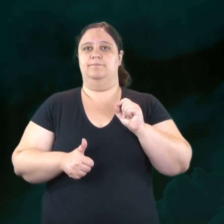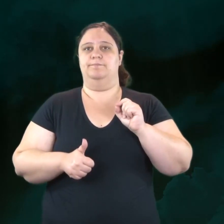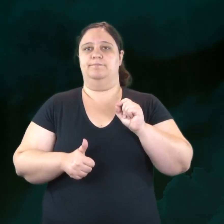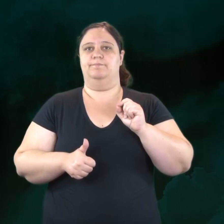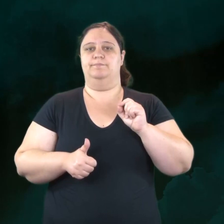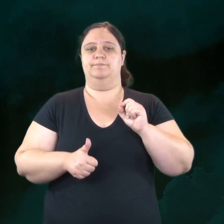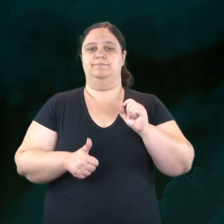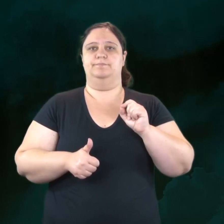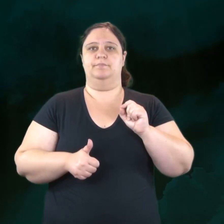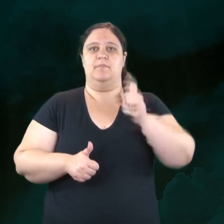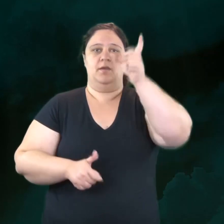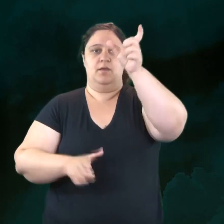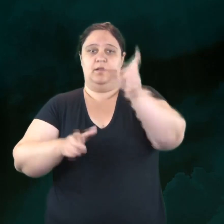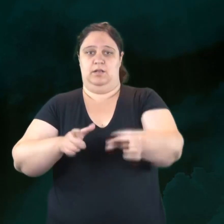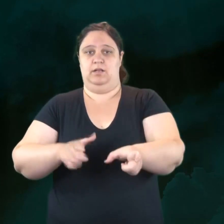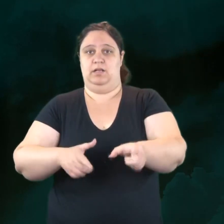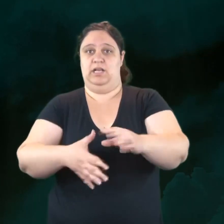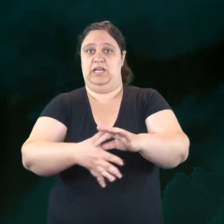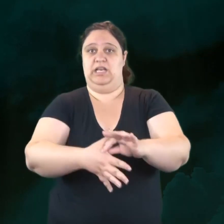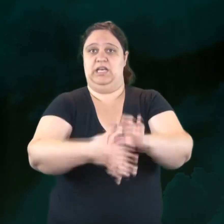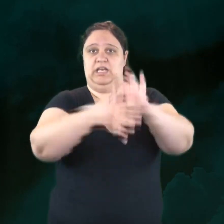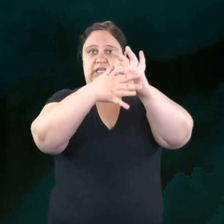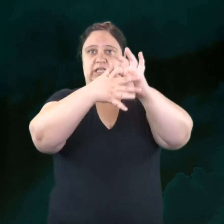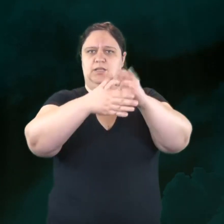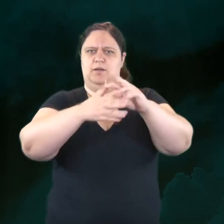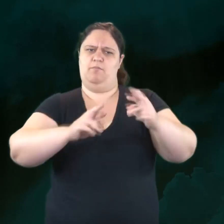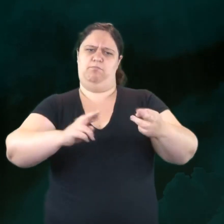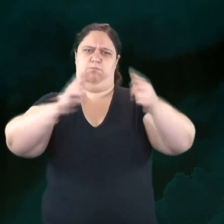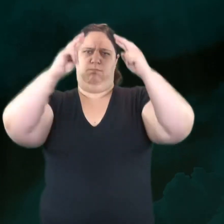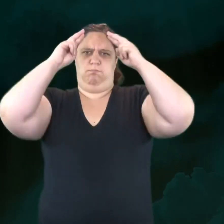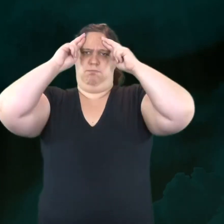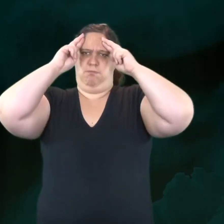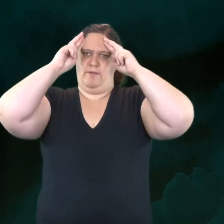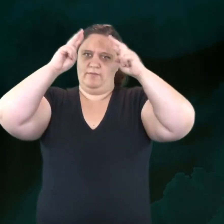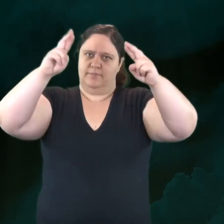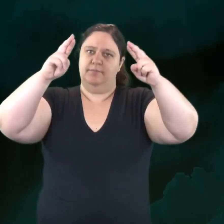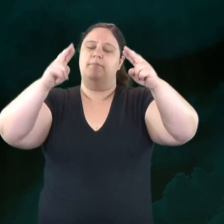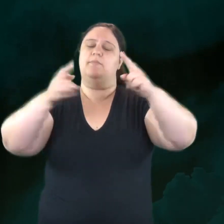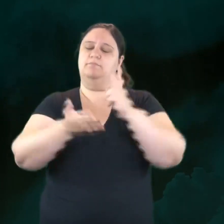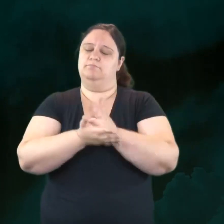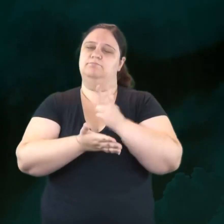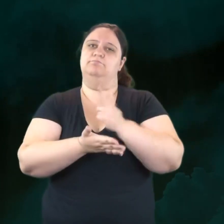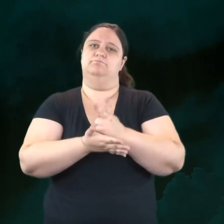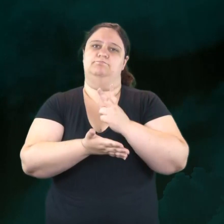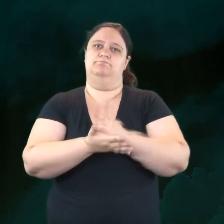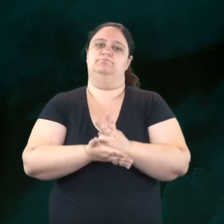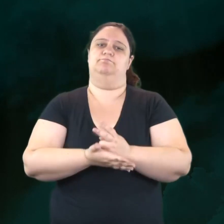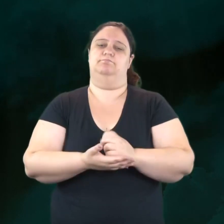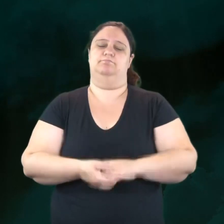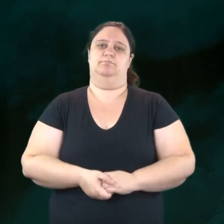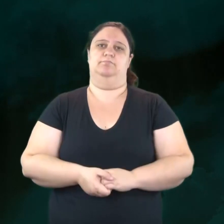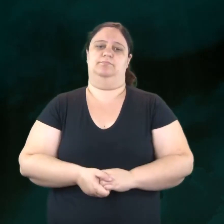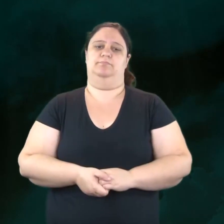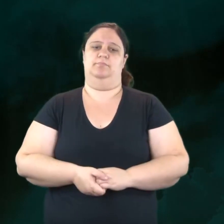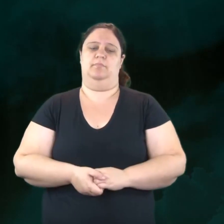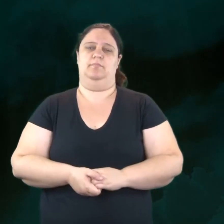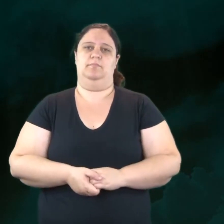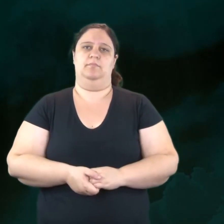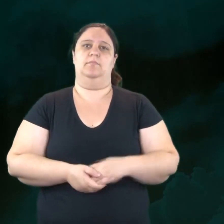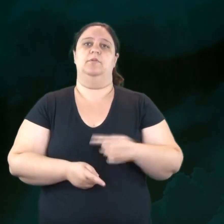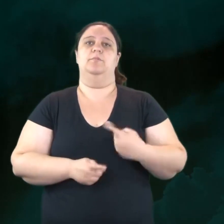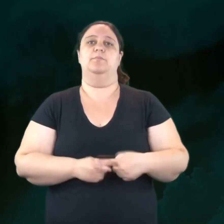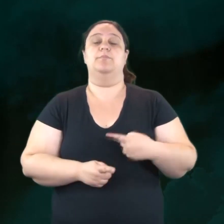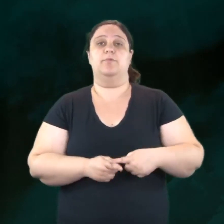alta consideração e respeito pelos irmãos que o Senhor está usando para cuidar de nós, para trazer a